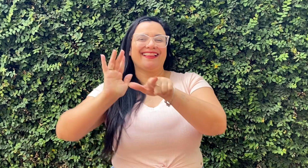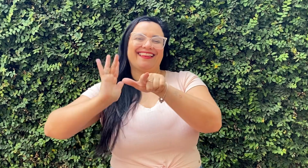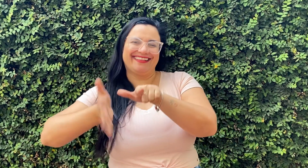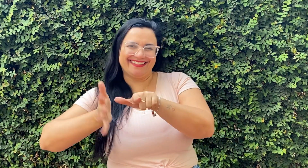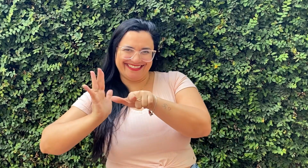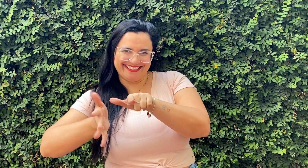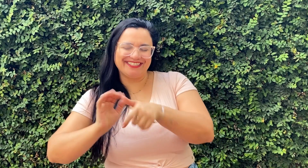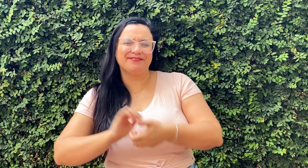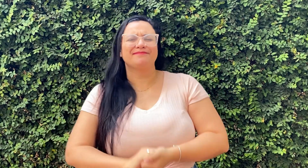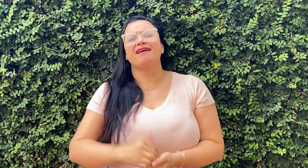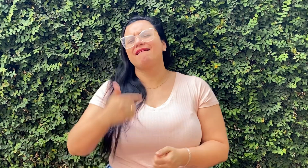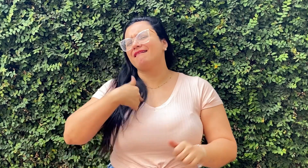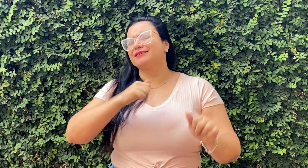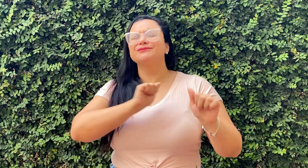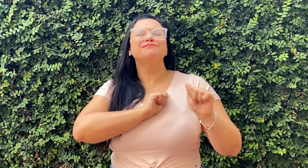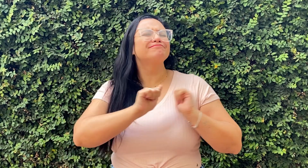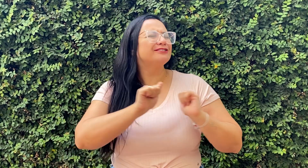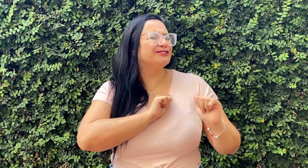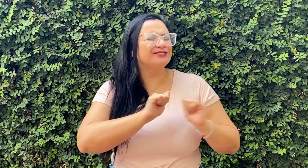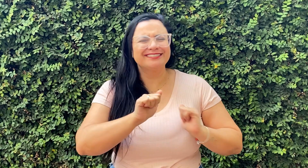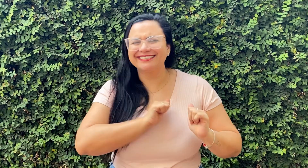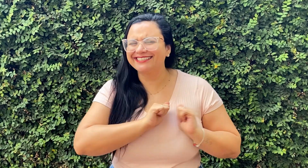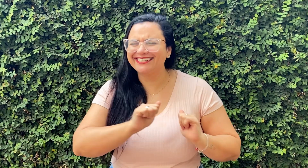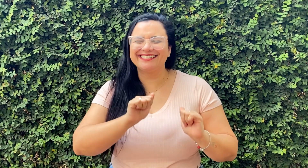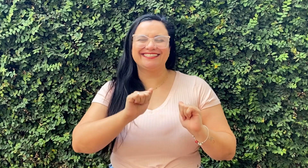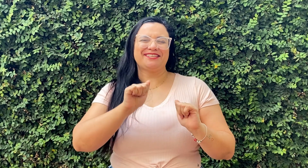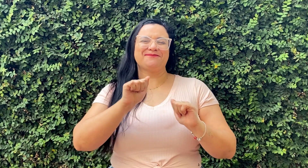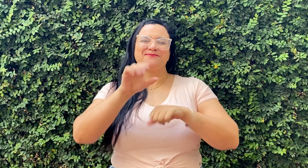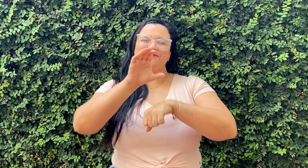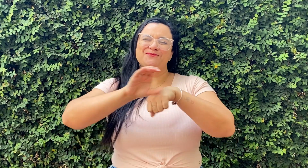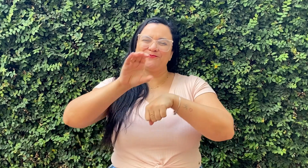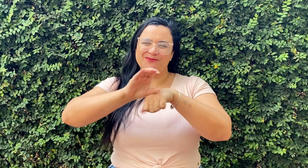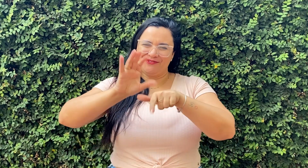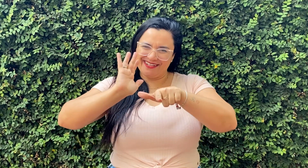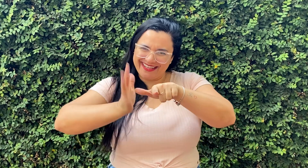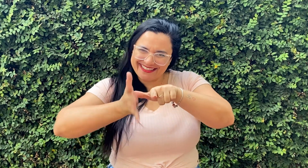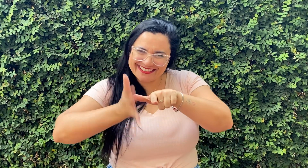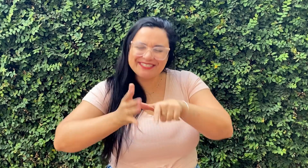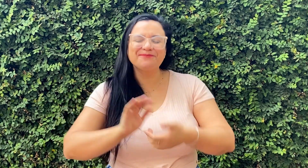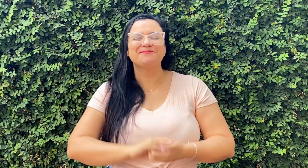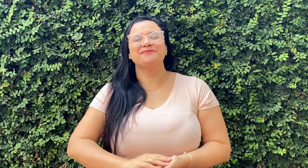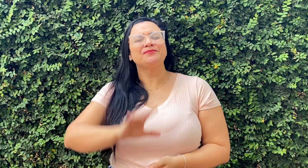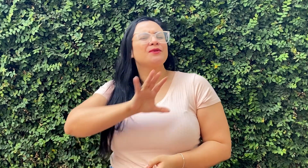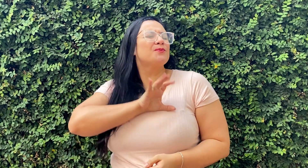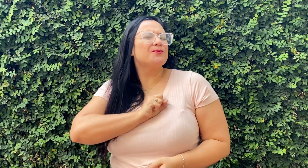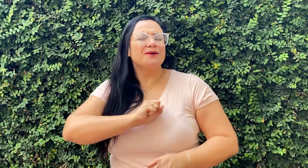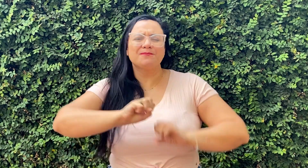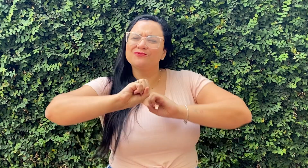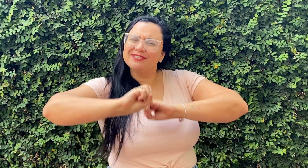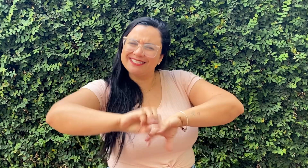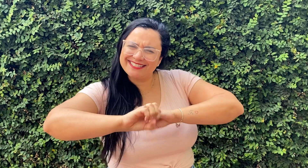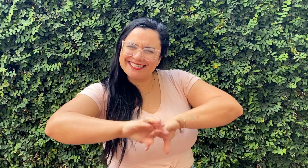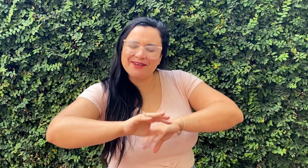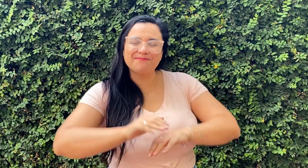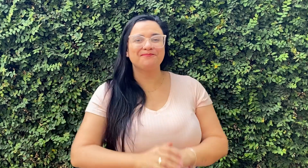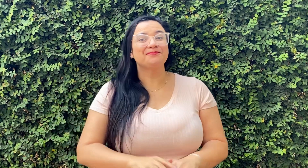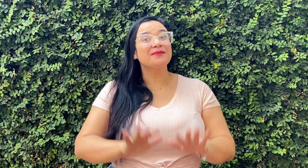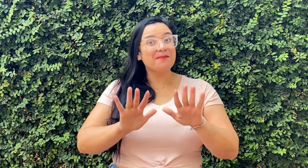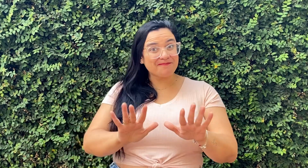Letras Libras, que sou completamente apaixonada pelo curso de Letras Libras. Amo ensinar,